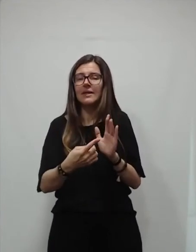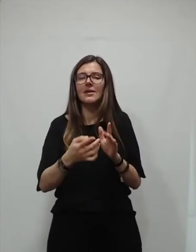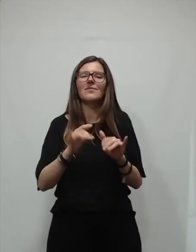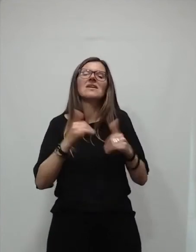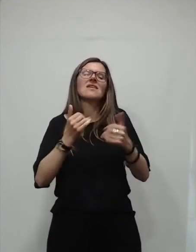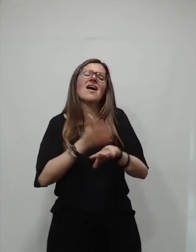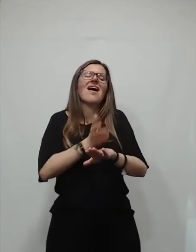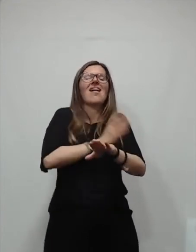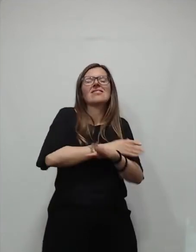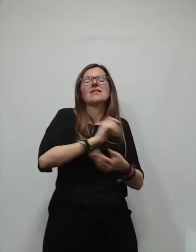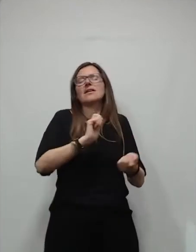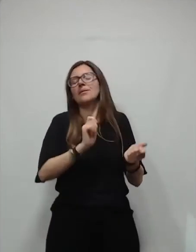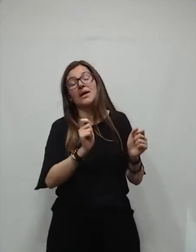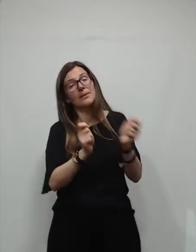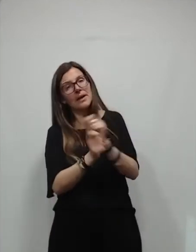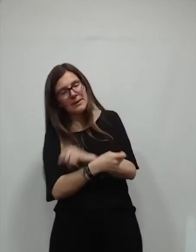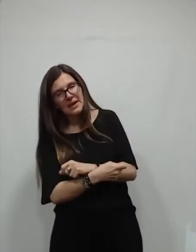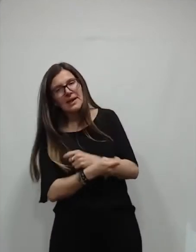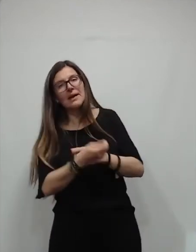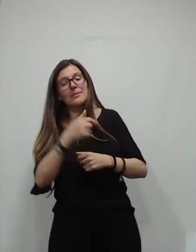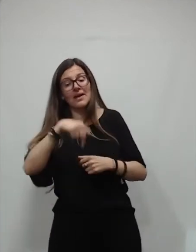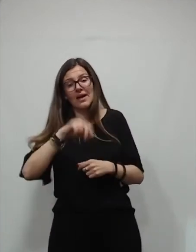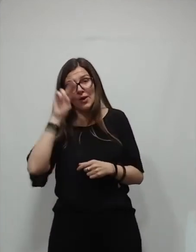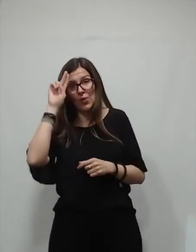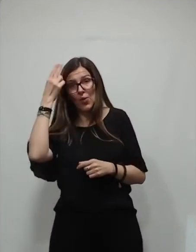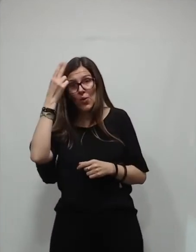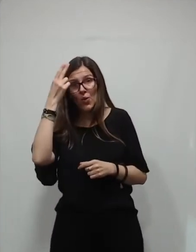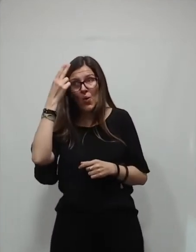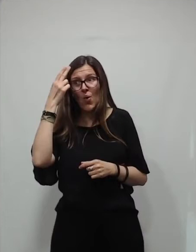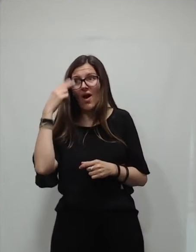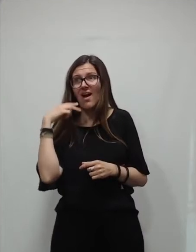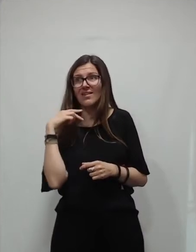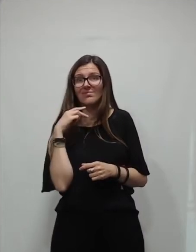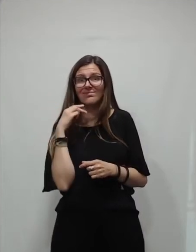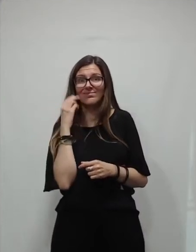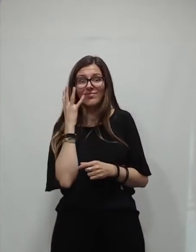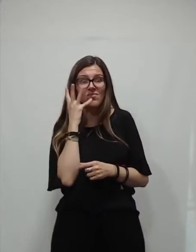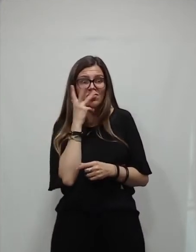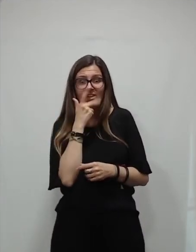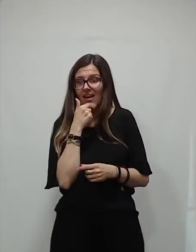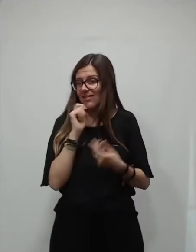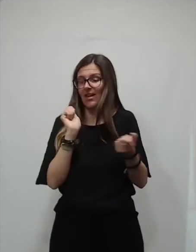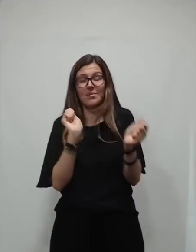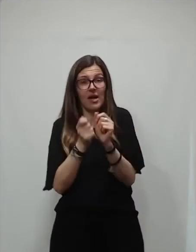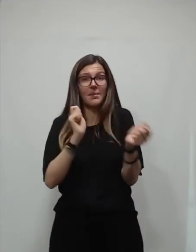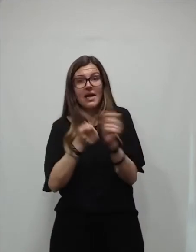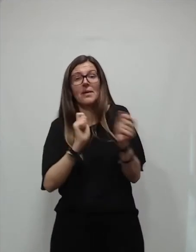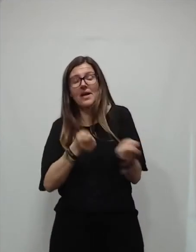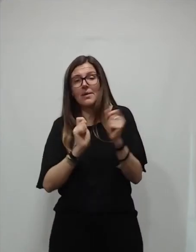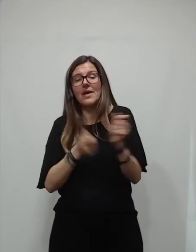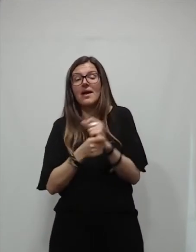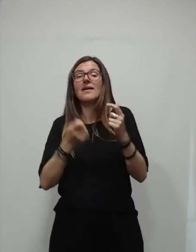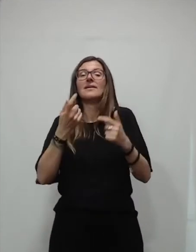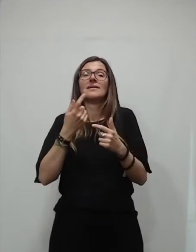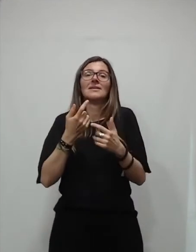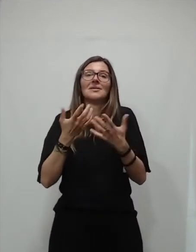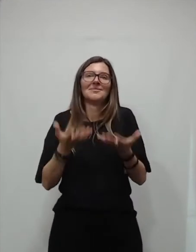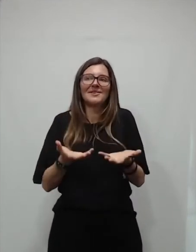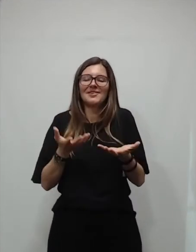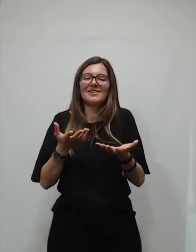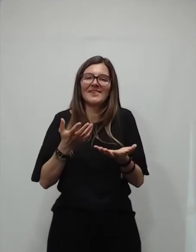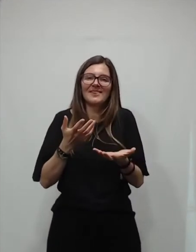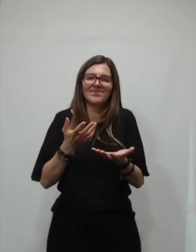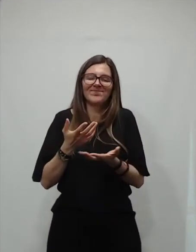de modificaciones. En nuestro país somos muy fanáticos de tocar el Código Penal, la primera cambio estamos en